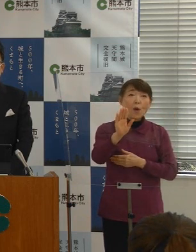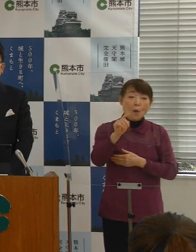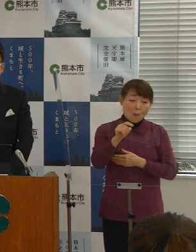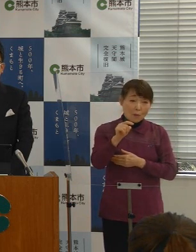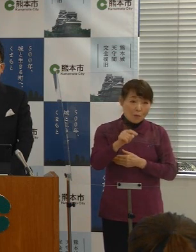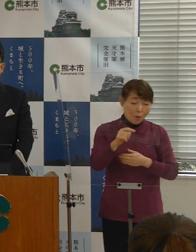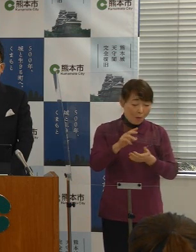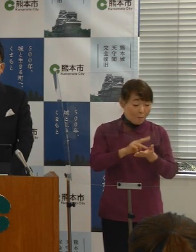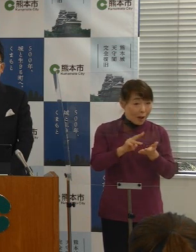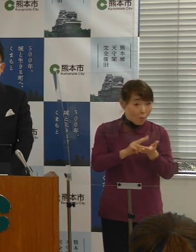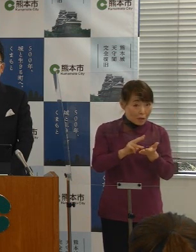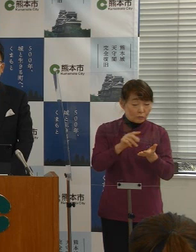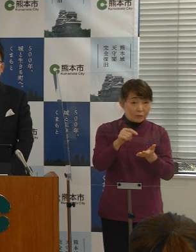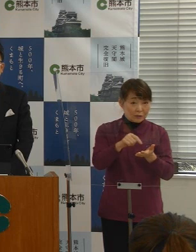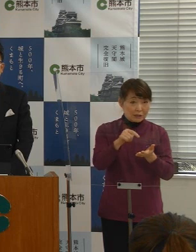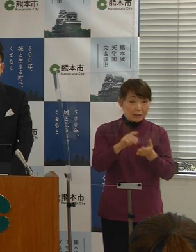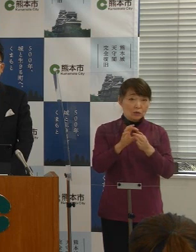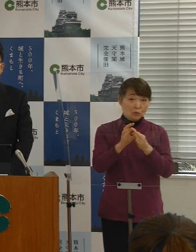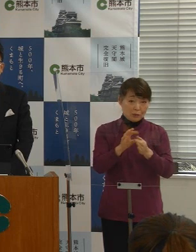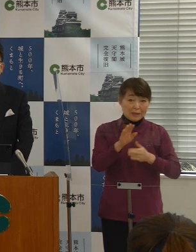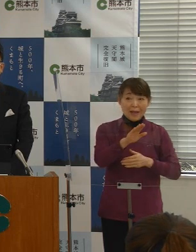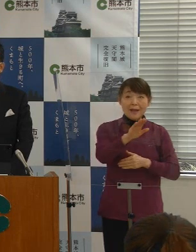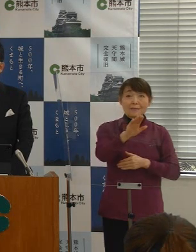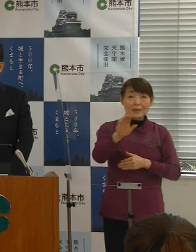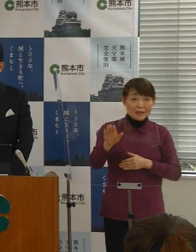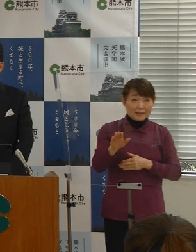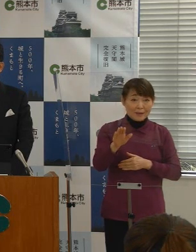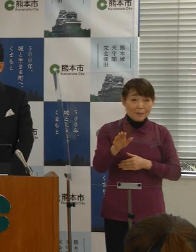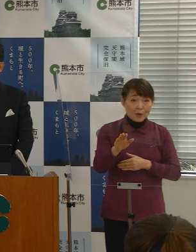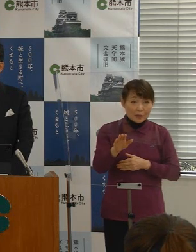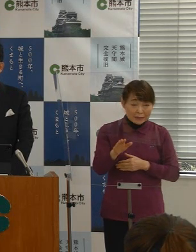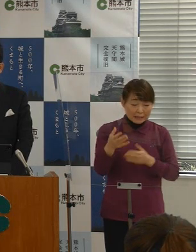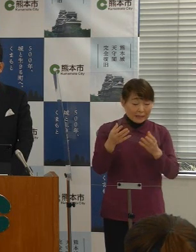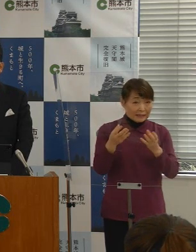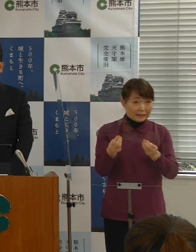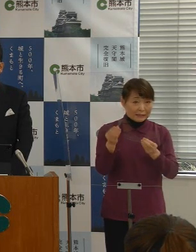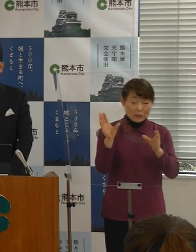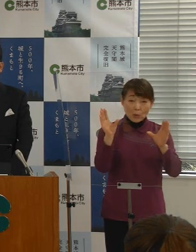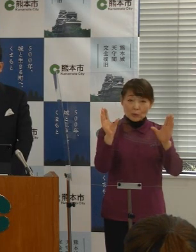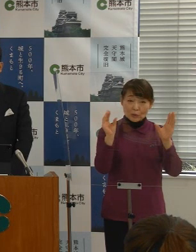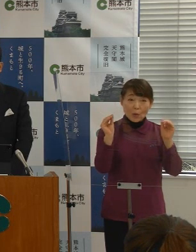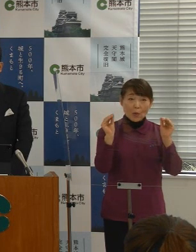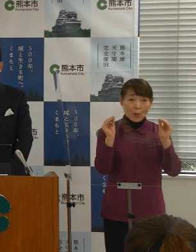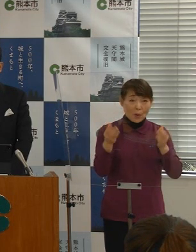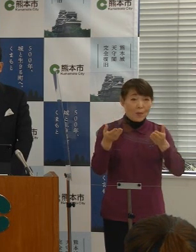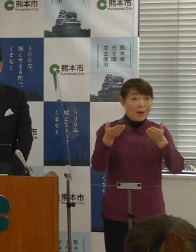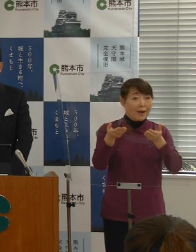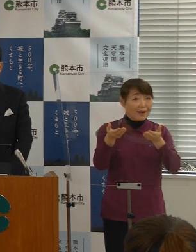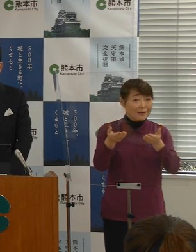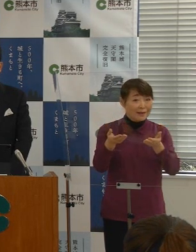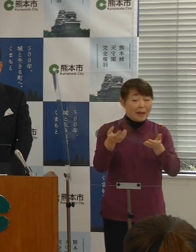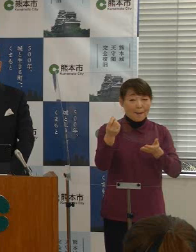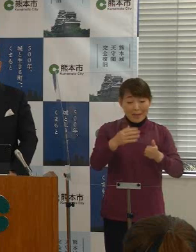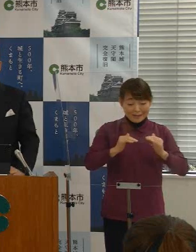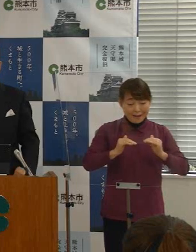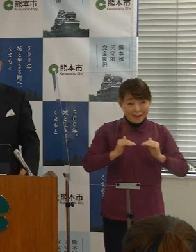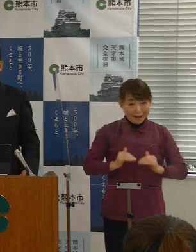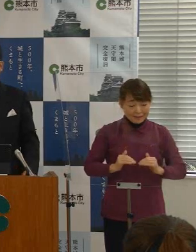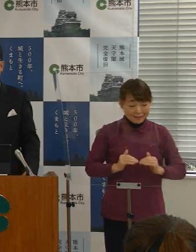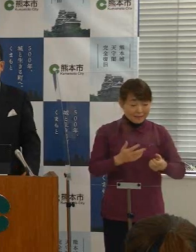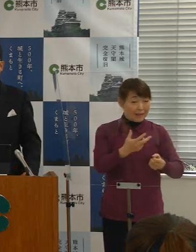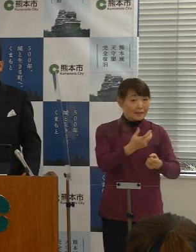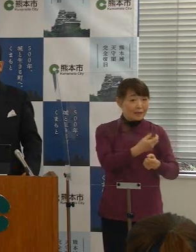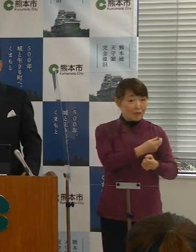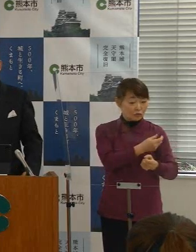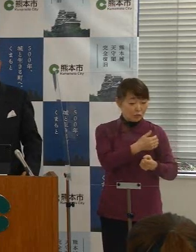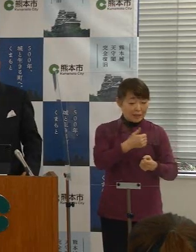についてですね、皆さんにもですね、適切に情報提供を行いながら、また安心して接種いただけるような